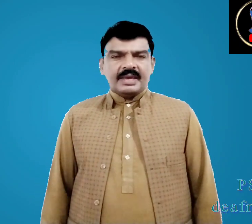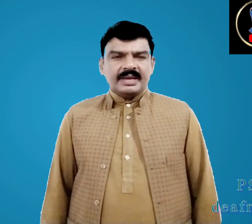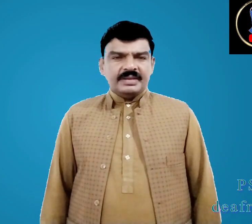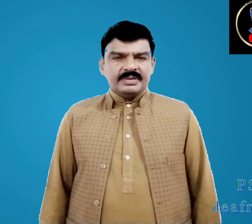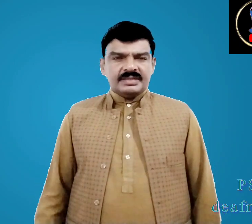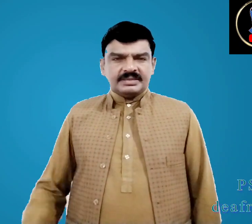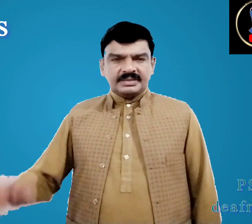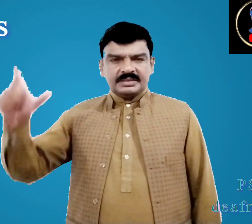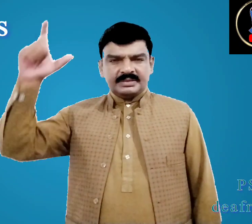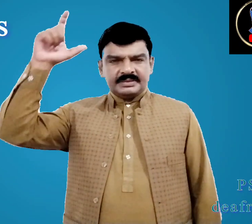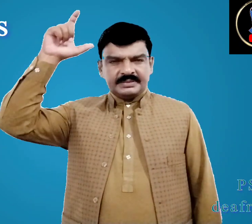एनिमल्स,